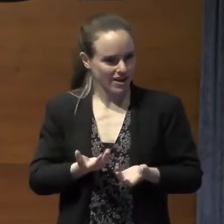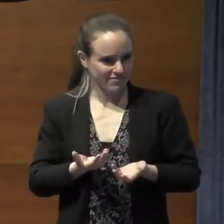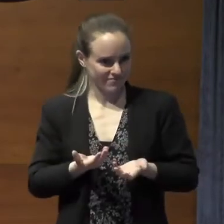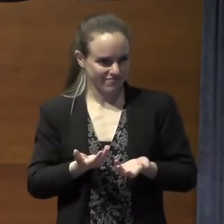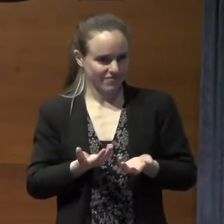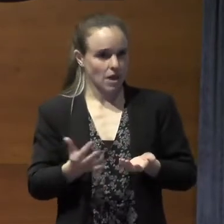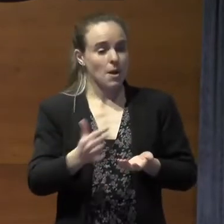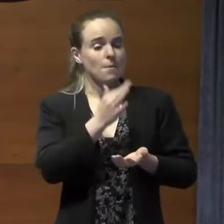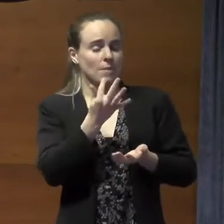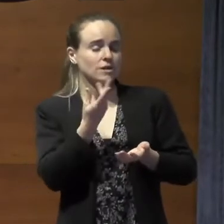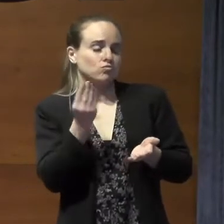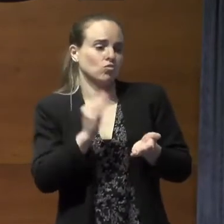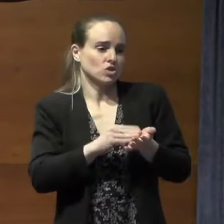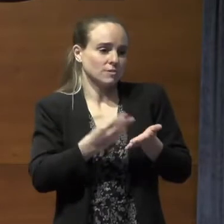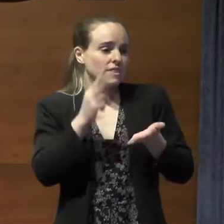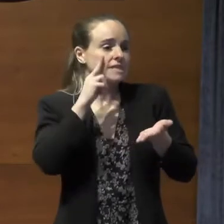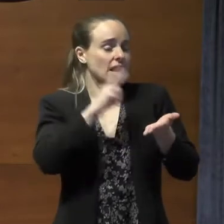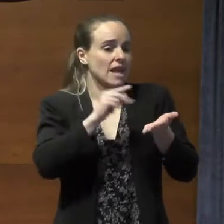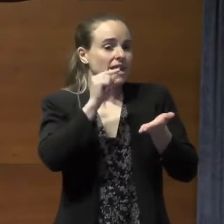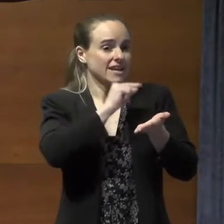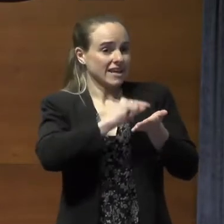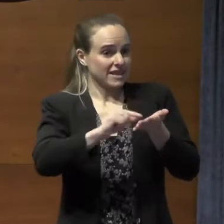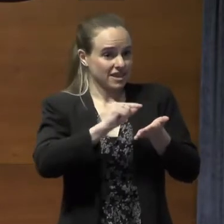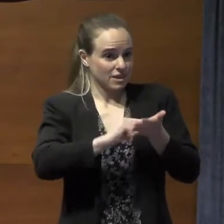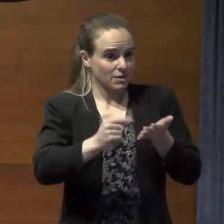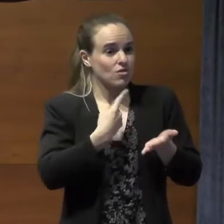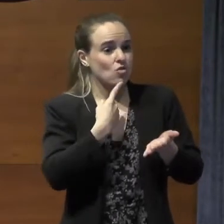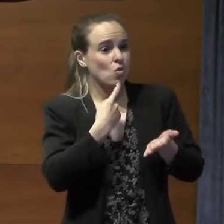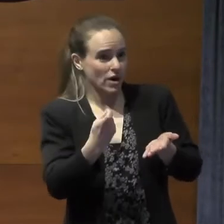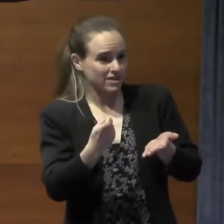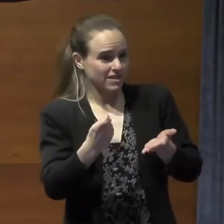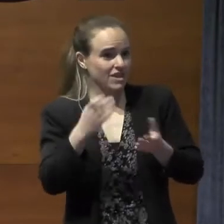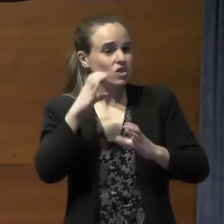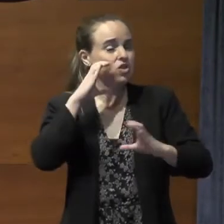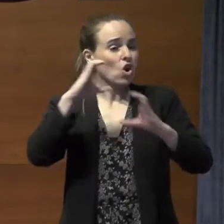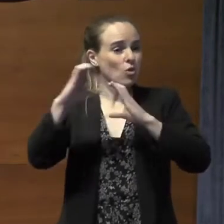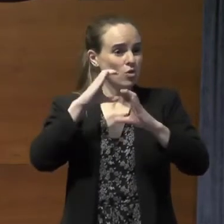de lectoescritura que pueden hacer poco verosímil el